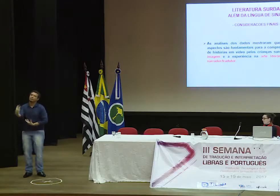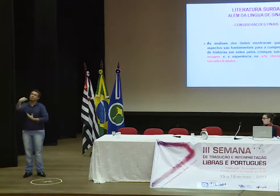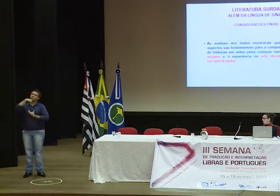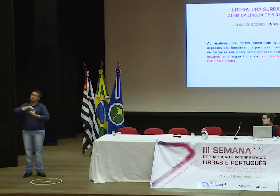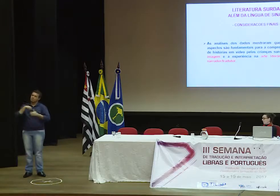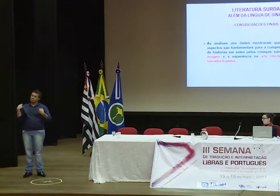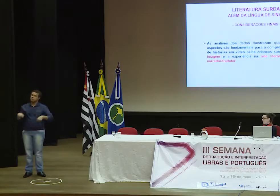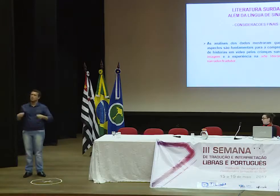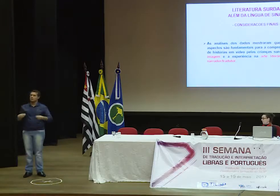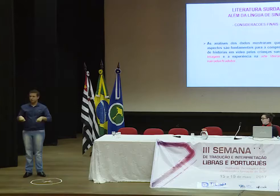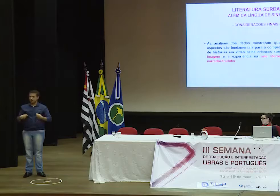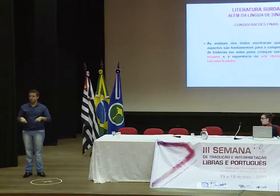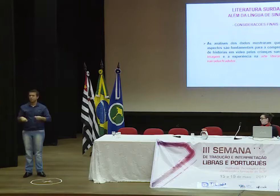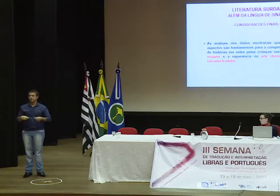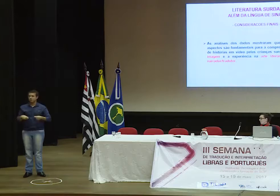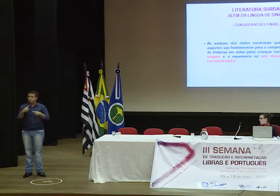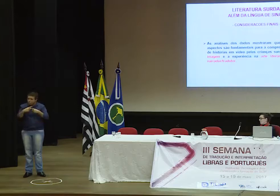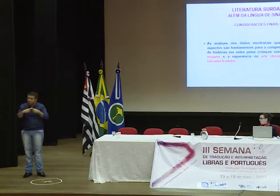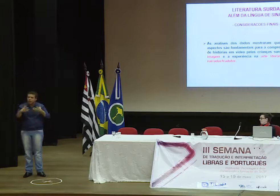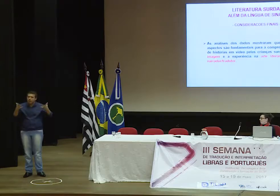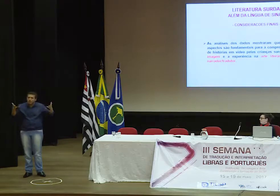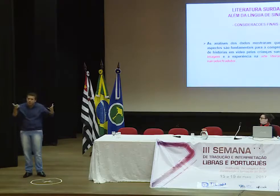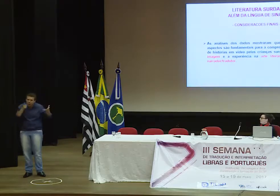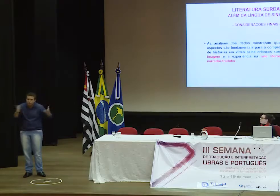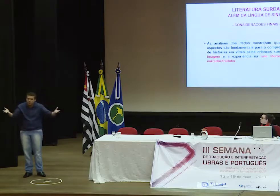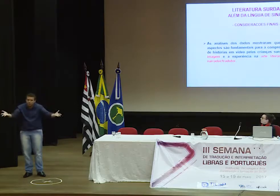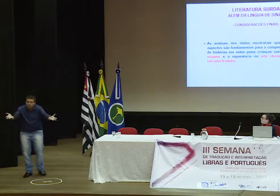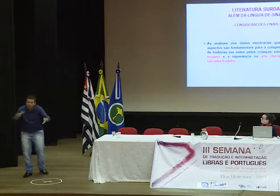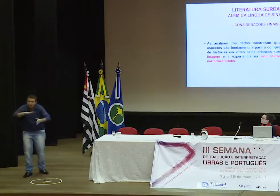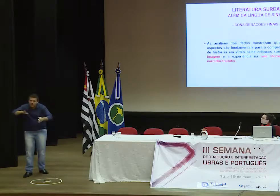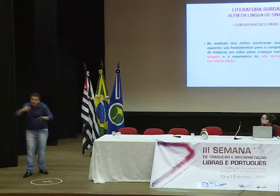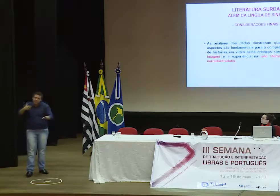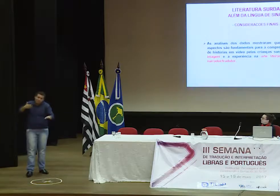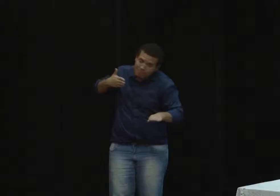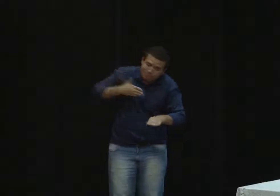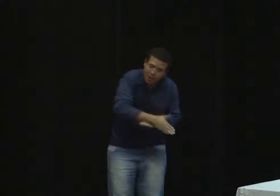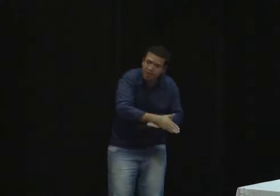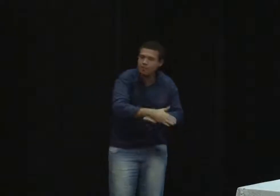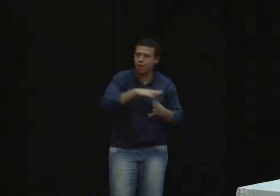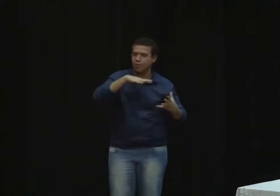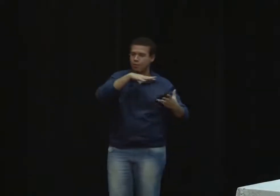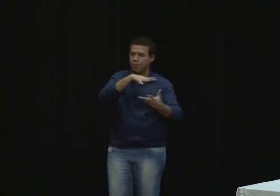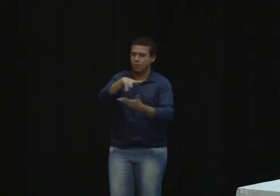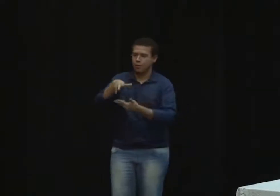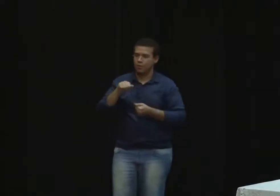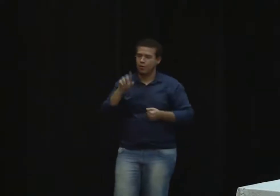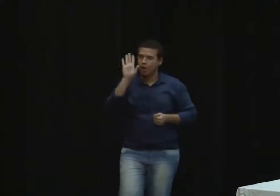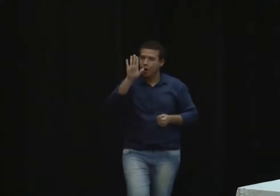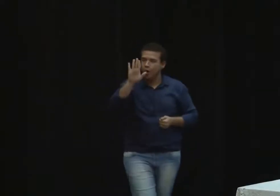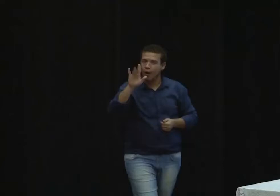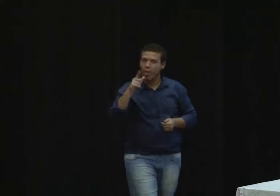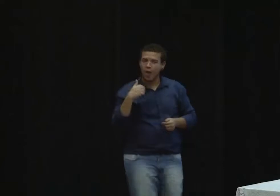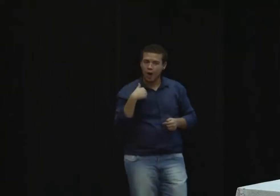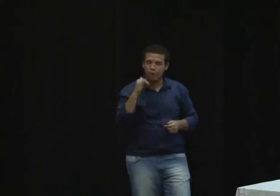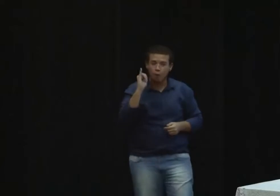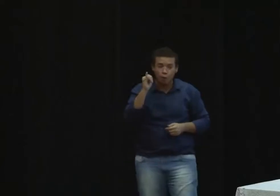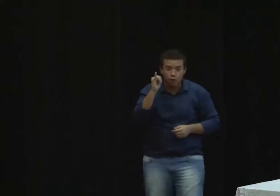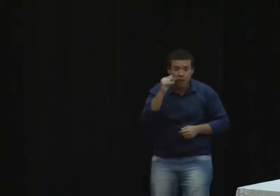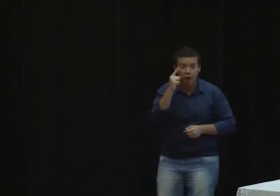A arte é necessária para a construção dessa compreensão do